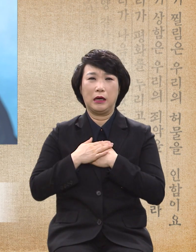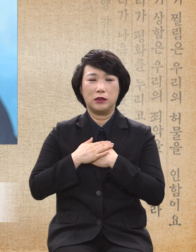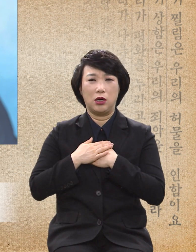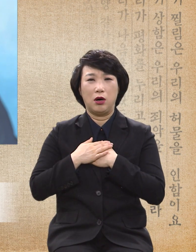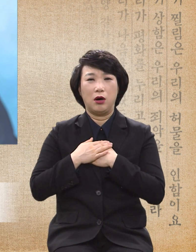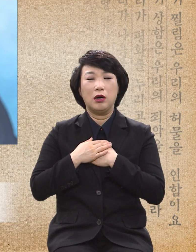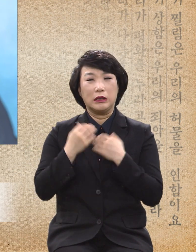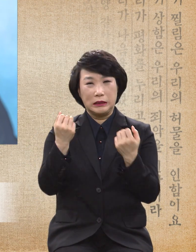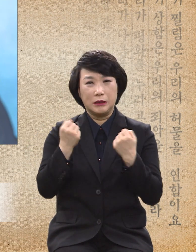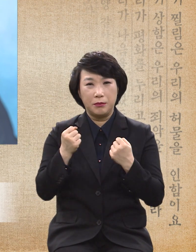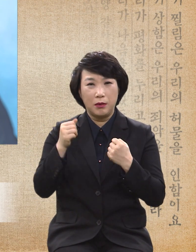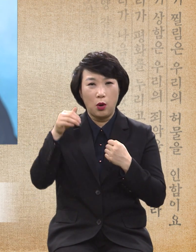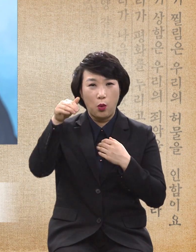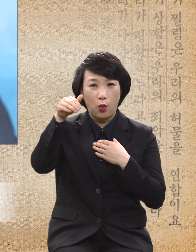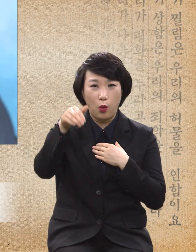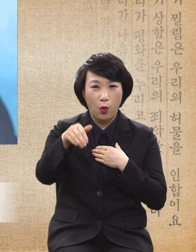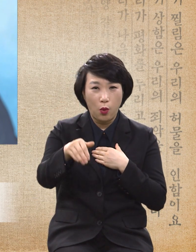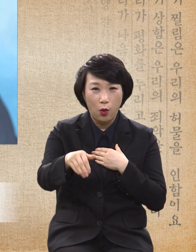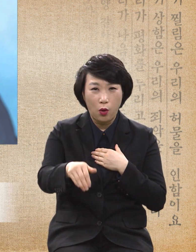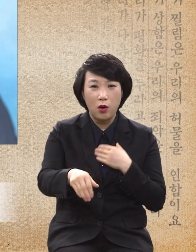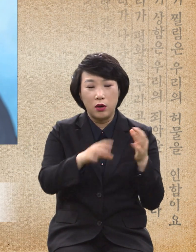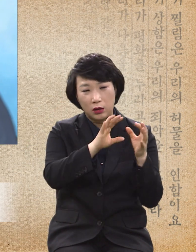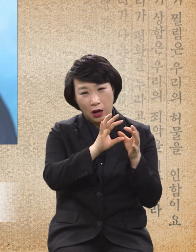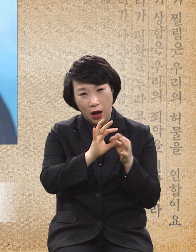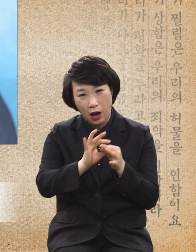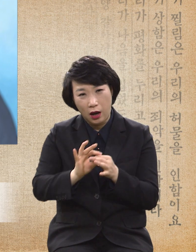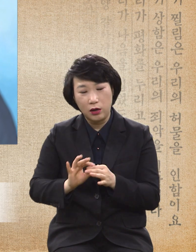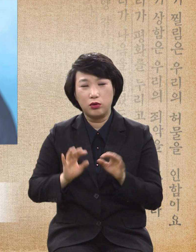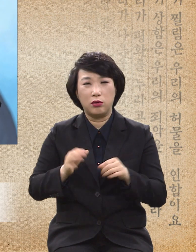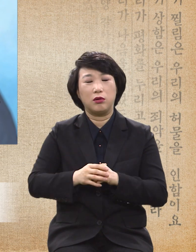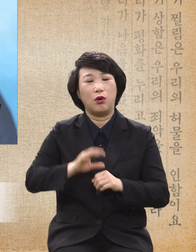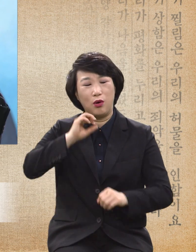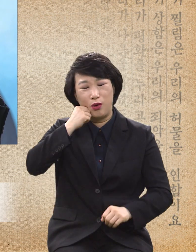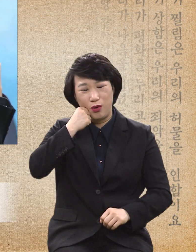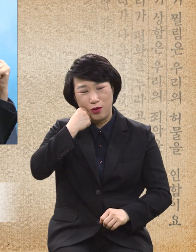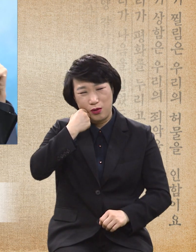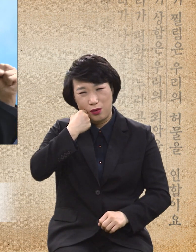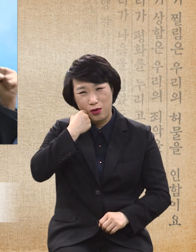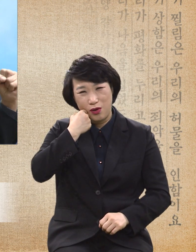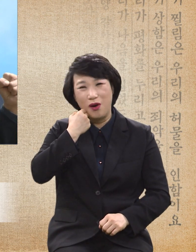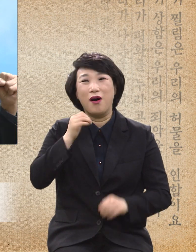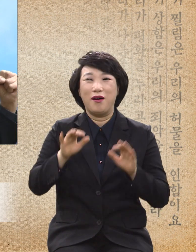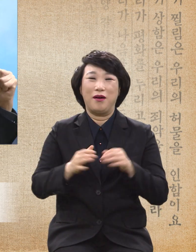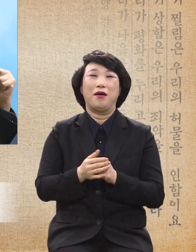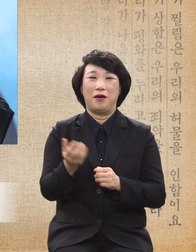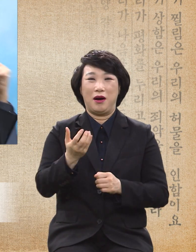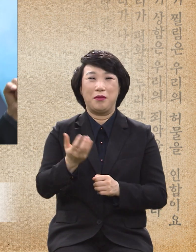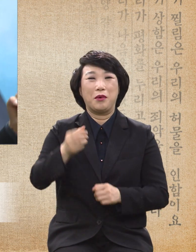그런 기능이 떨어지면서 계속 힘든 고통이 오기 시작해요.